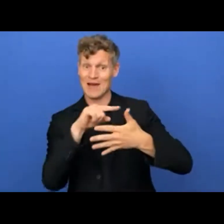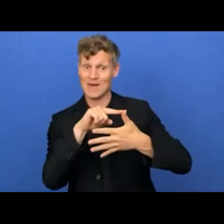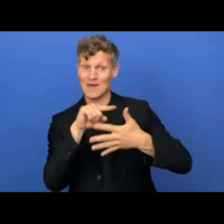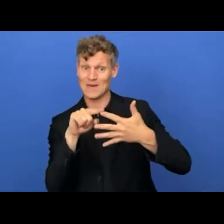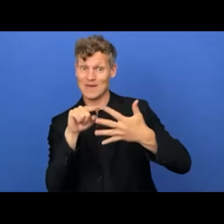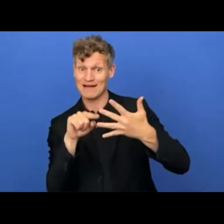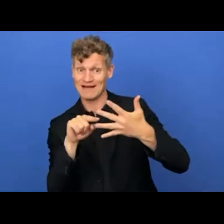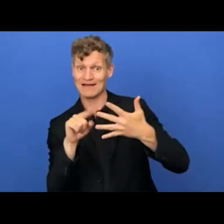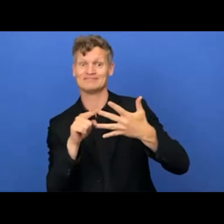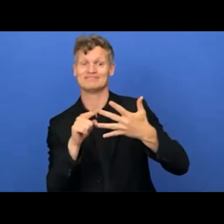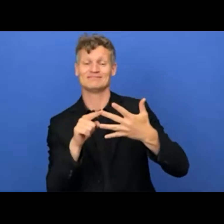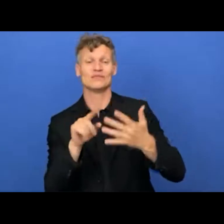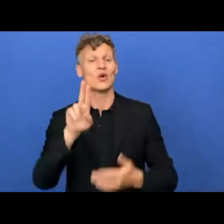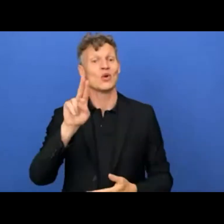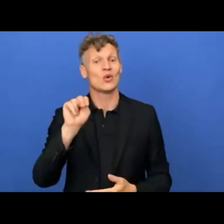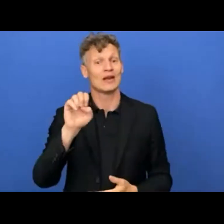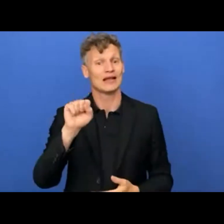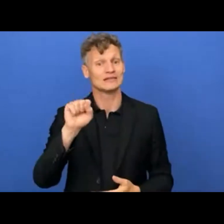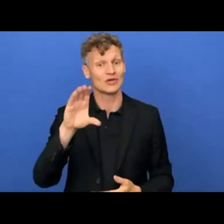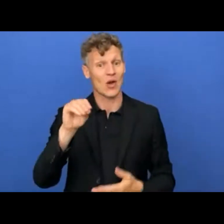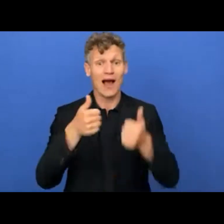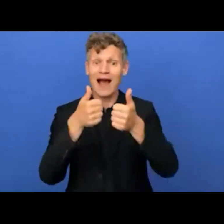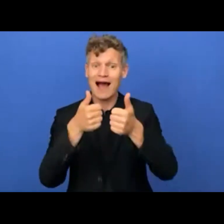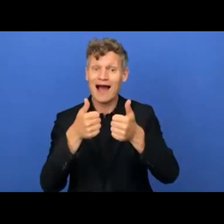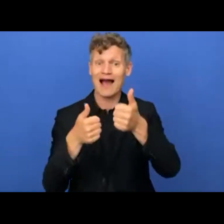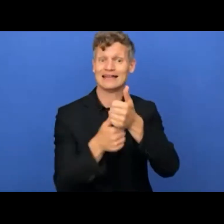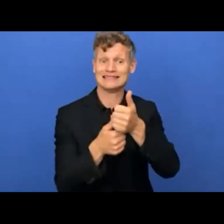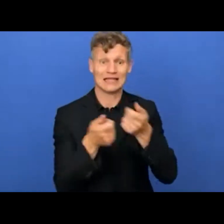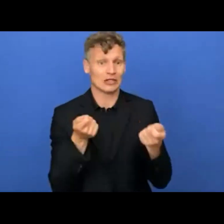fin. Désormais, nous allons écouter